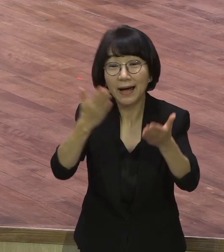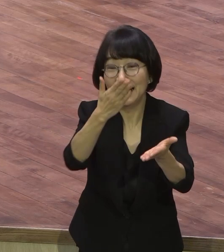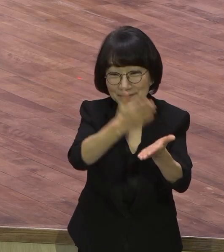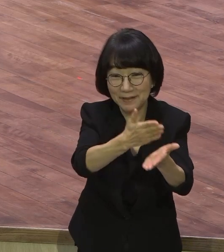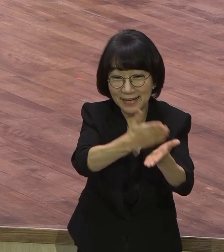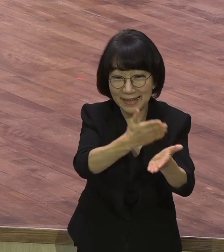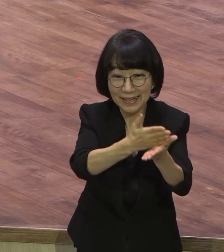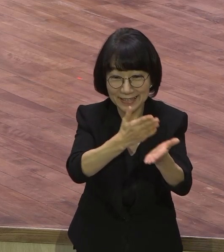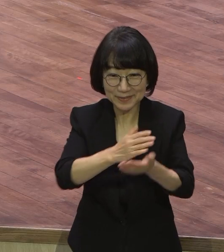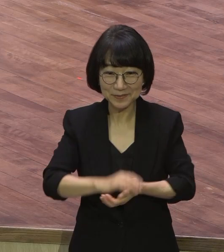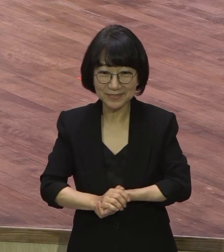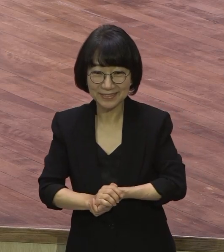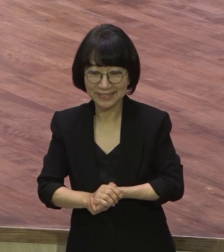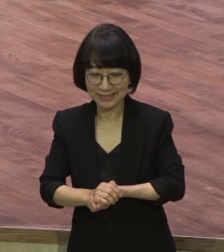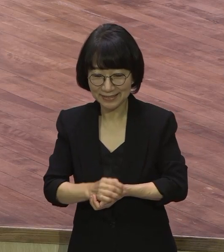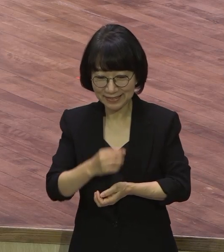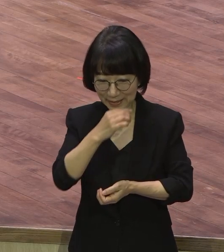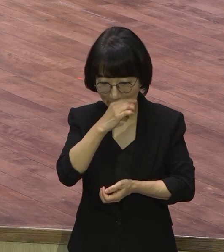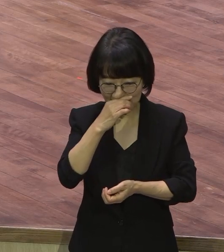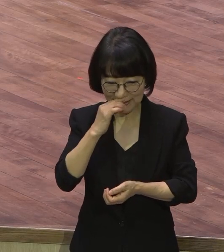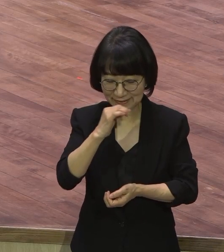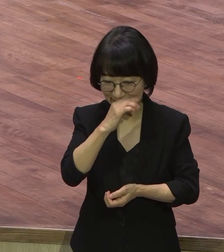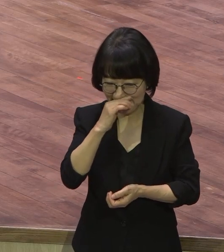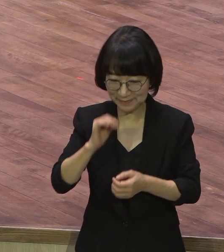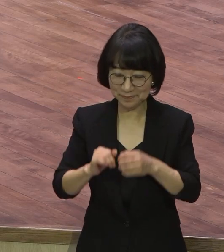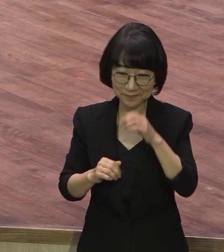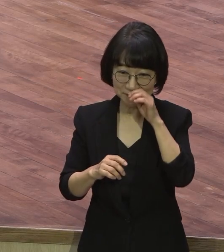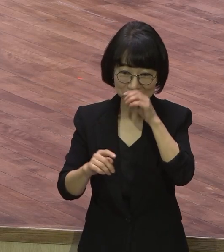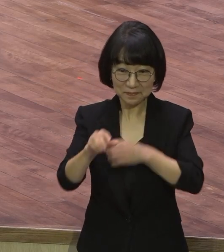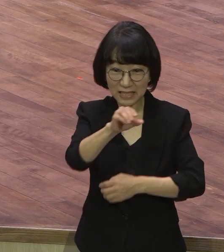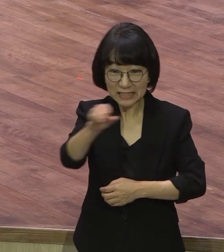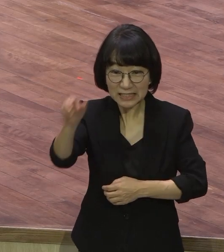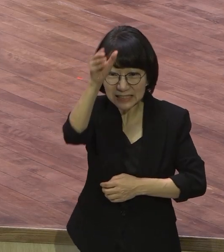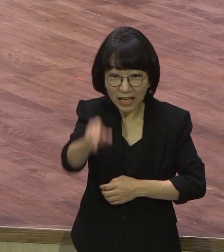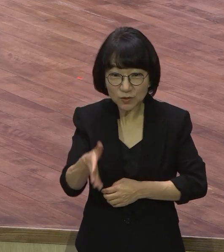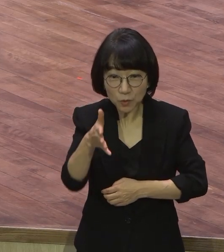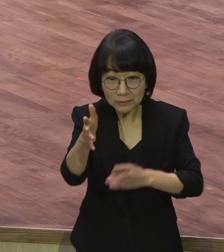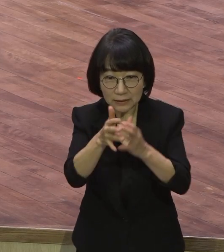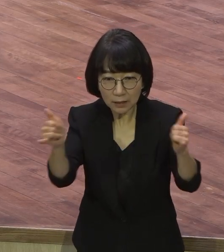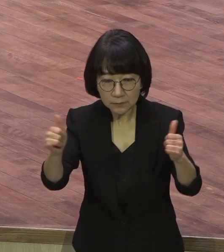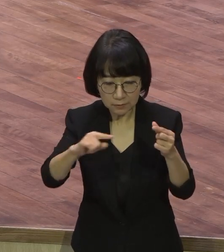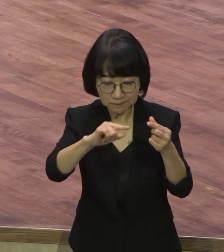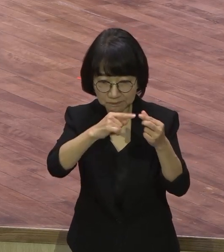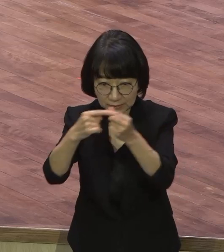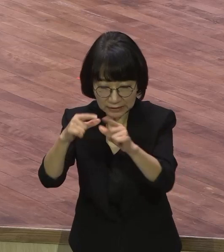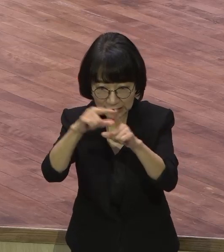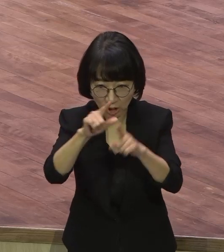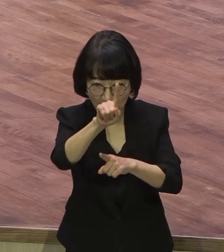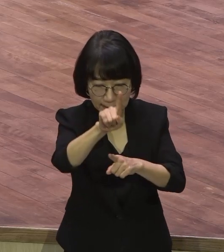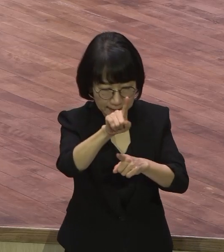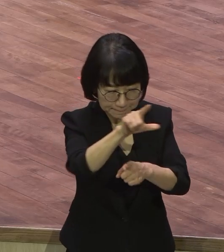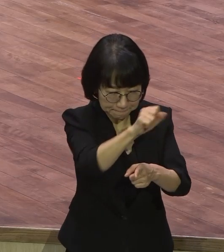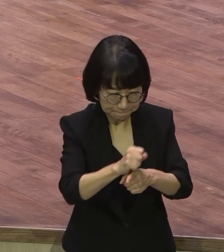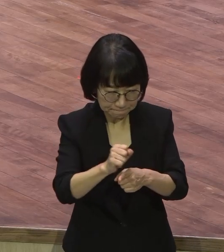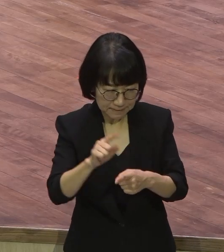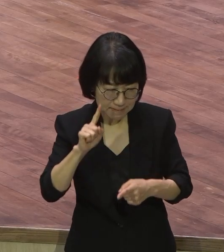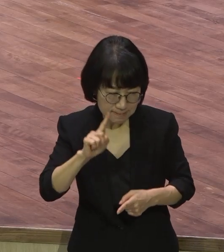왜 제가 신학자 신학자 안하느냐 등신들이 한자 가지고 밤새로 고민하고 거기서 연구하고